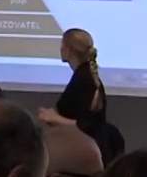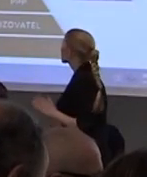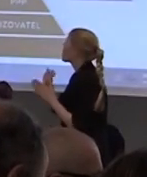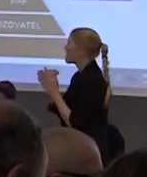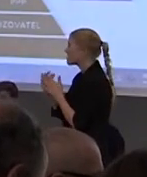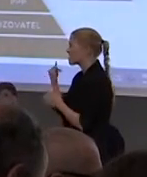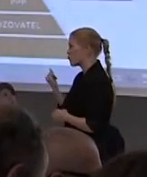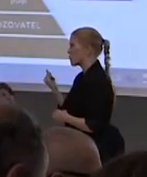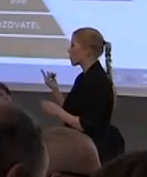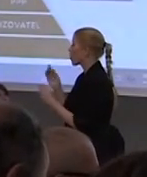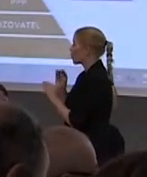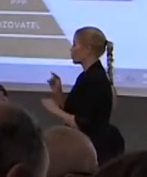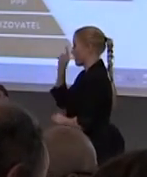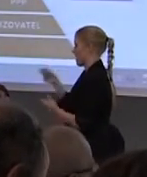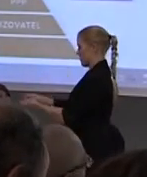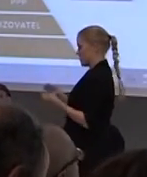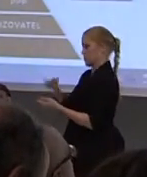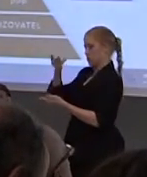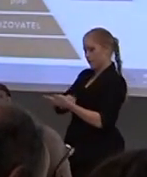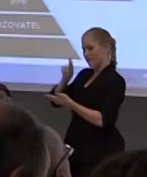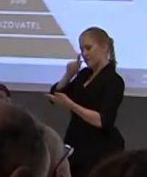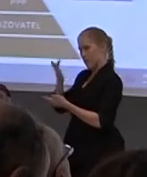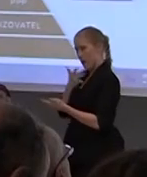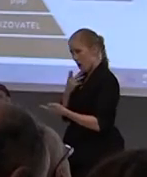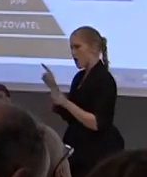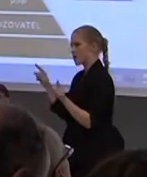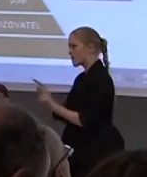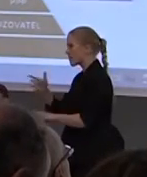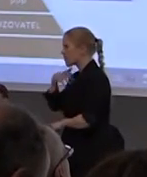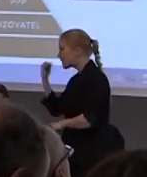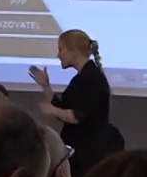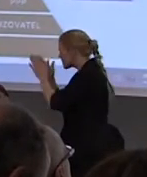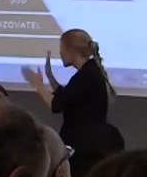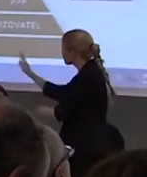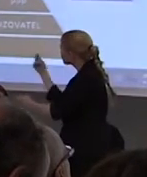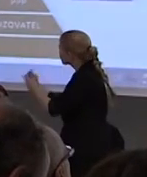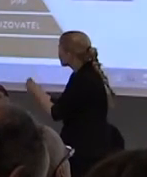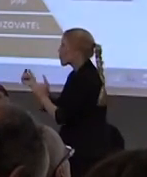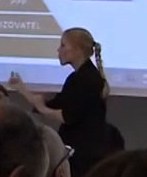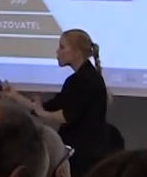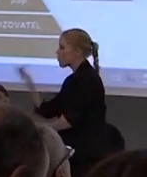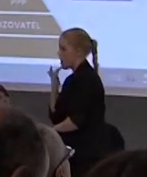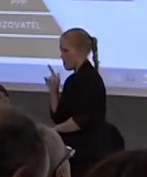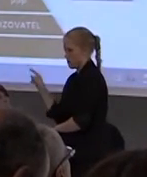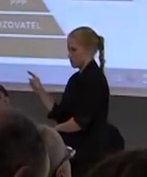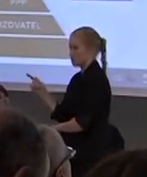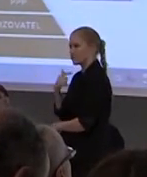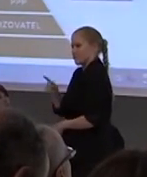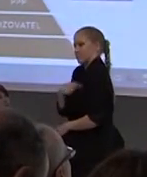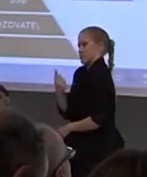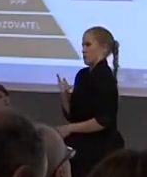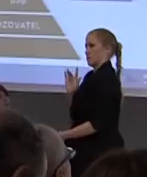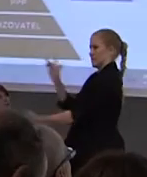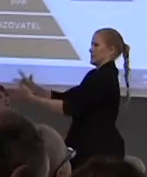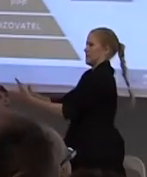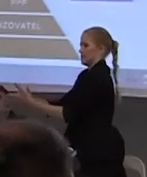tím, že se snažíme i dodat na tu centrální úroveň i data a různé analýzy a zjištění, která podle nás v tuto